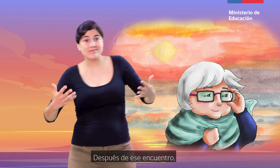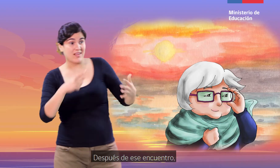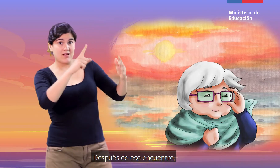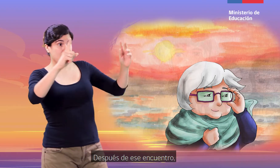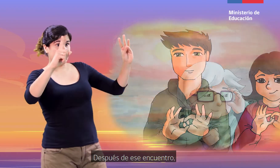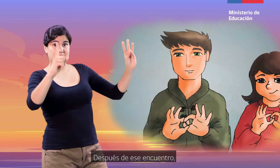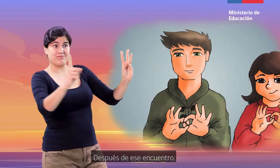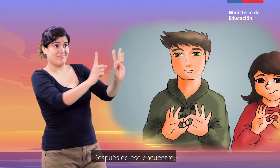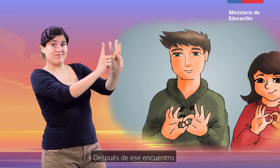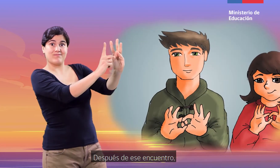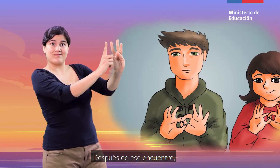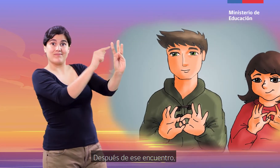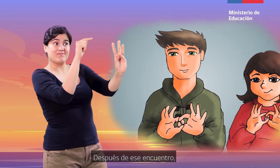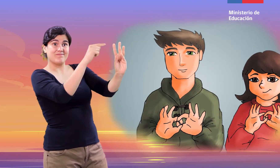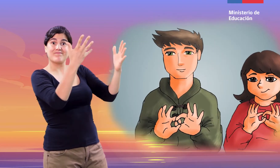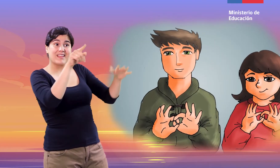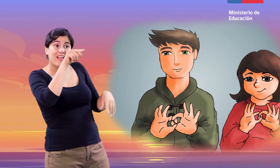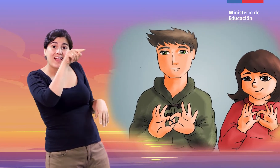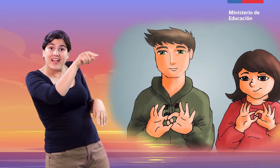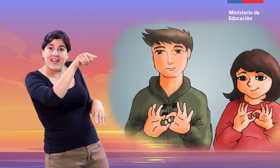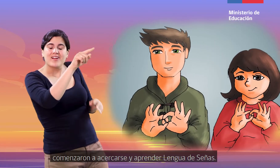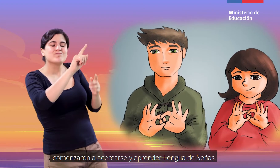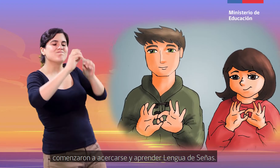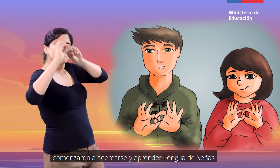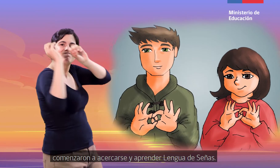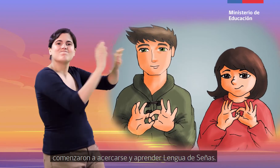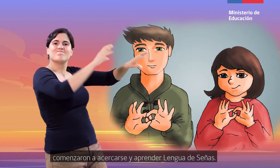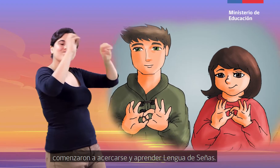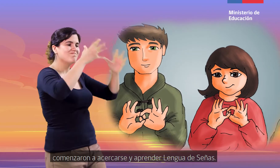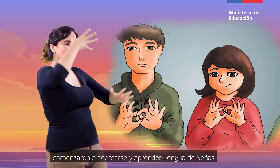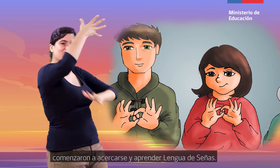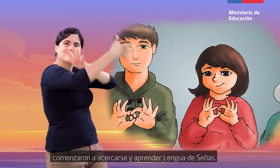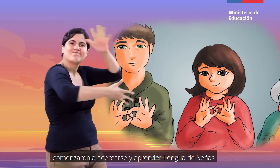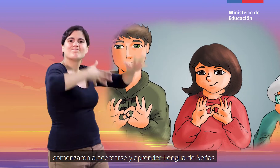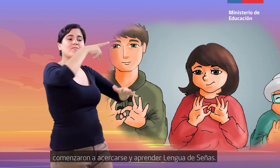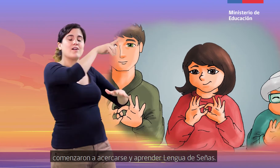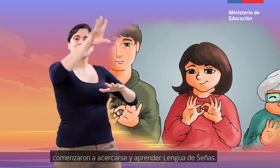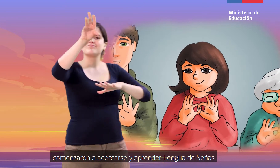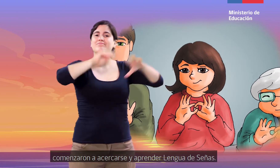Después de ese encuentro, comenzaron a acercarse y aprender lengua de señas.